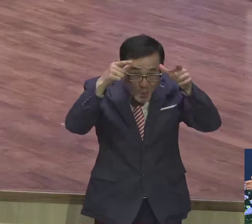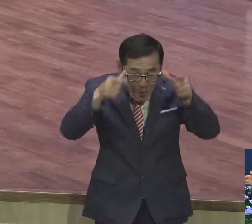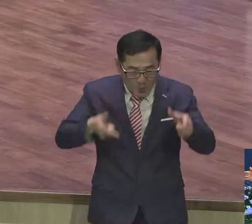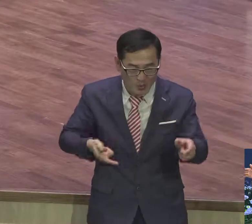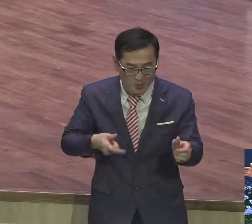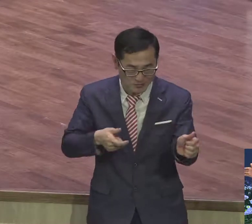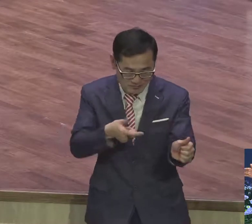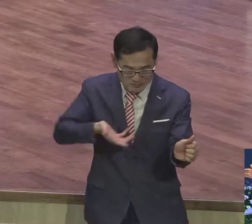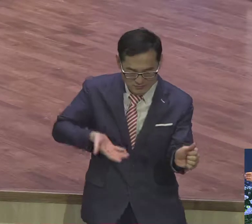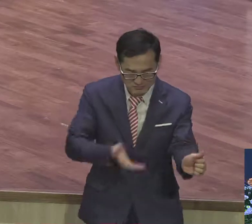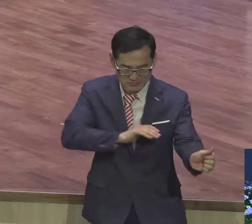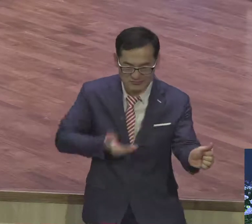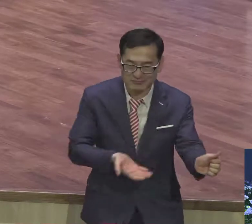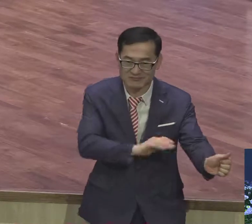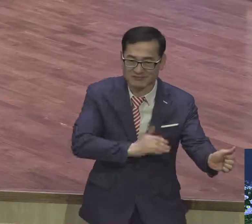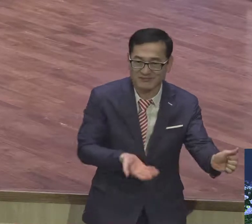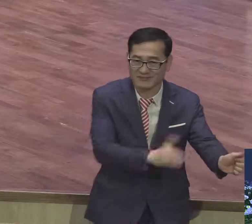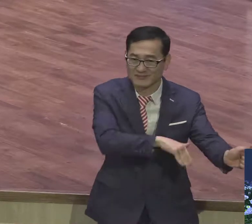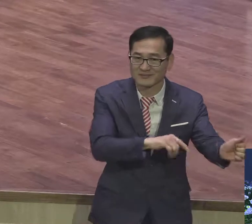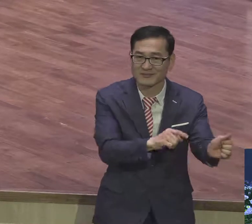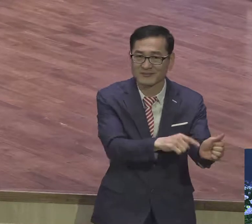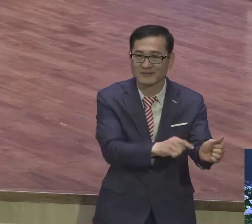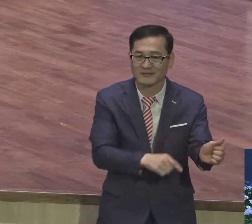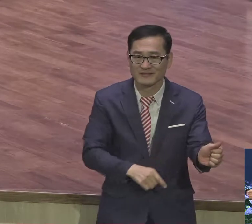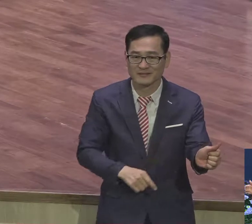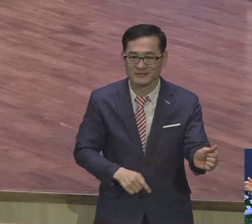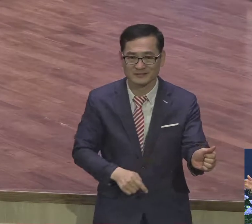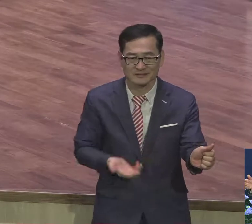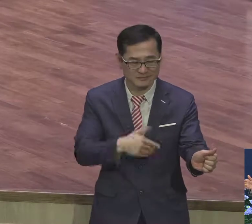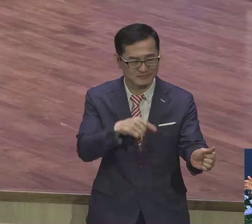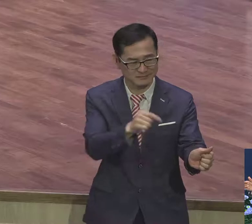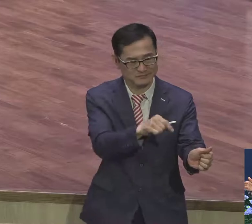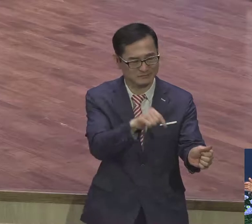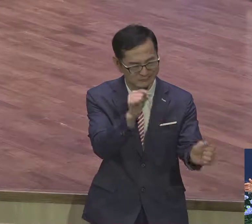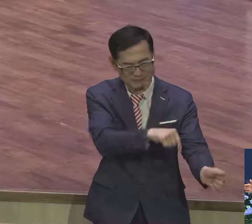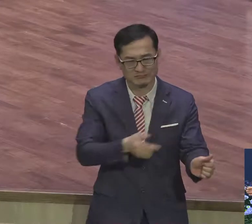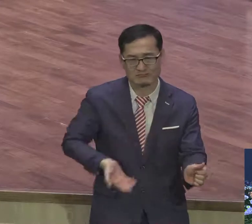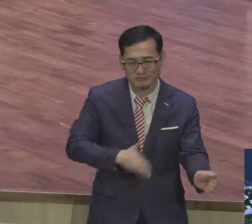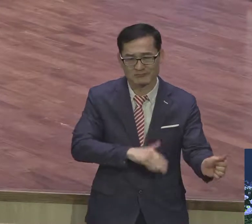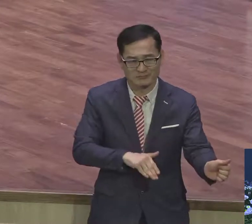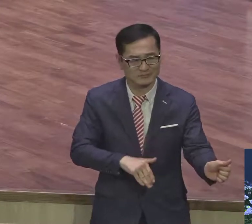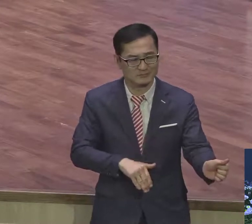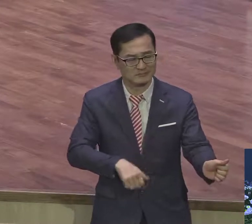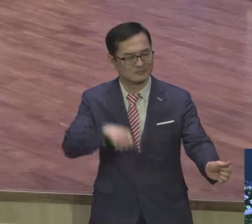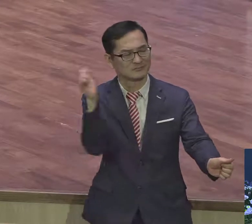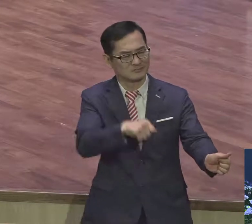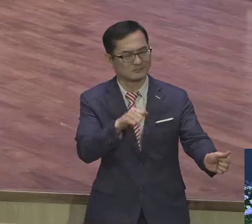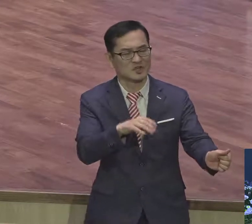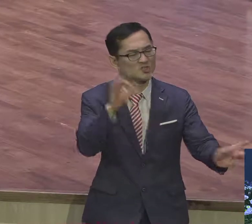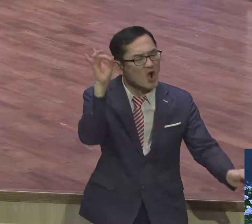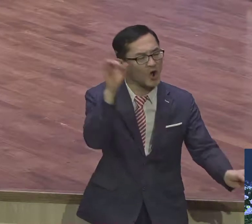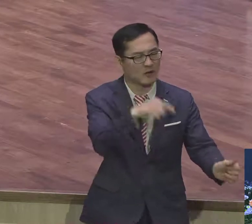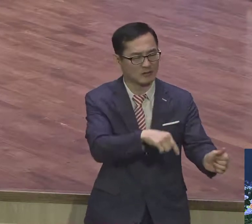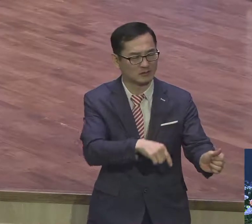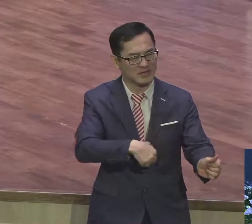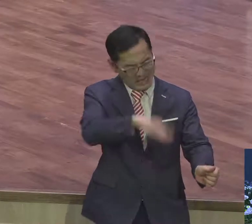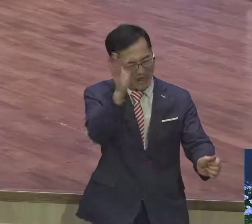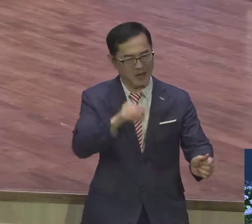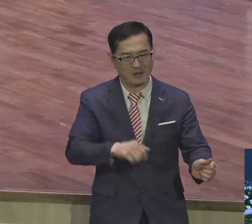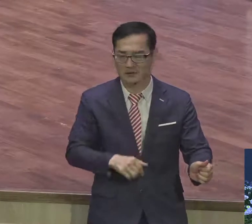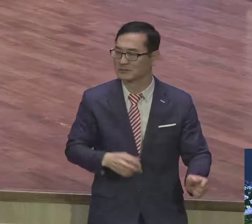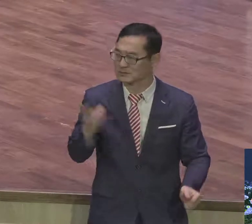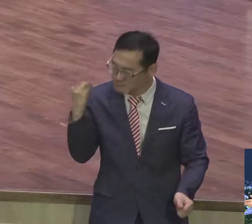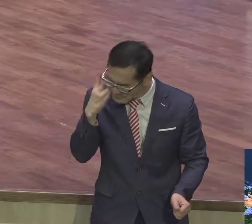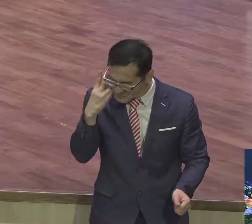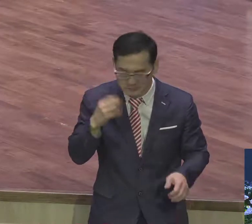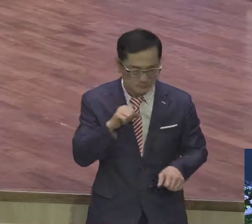왔다가 갔다가 서라만 쓰고 우라무고 자라만